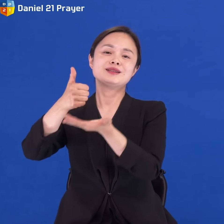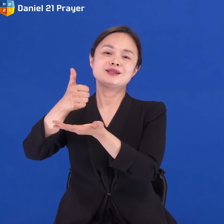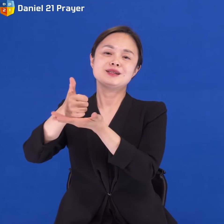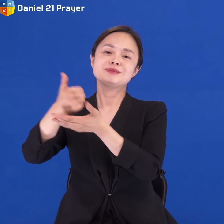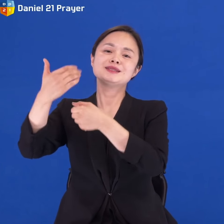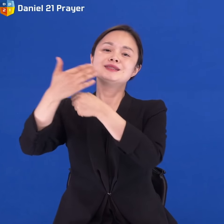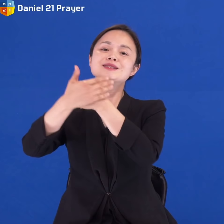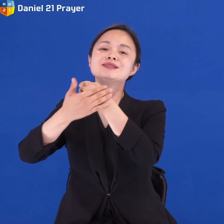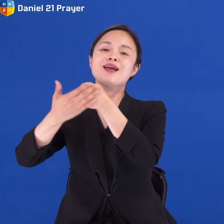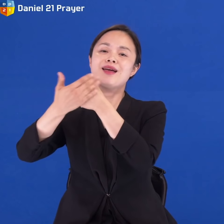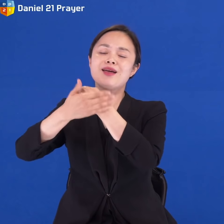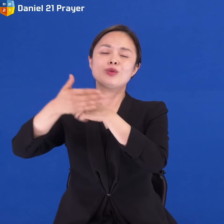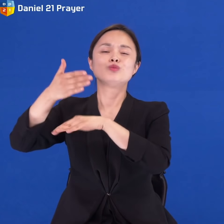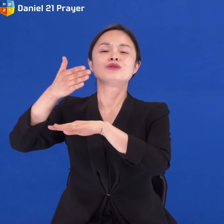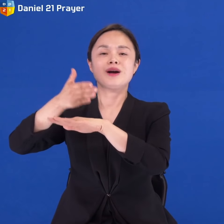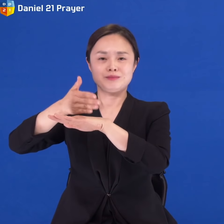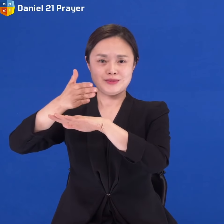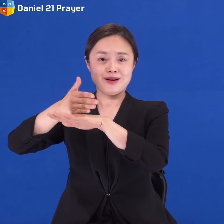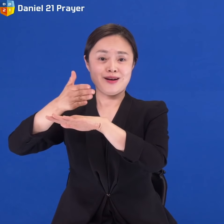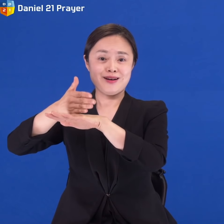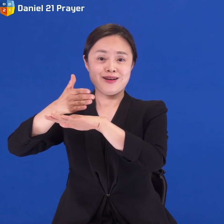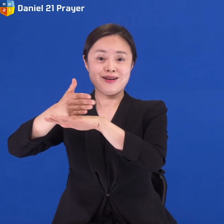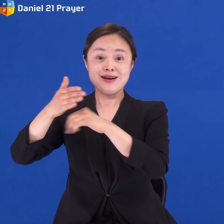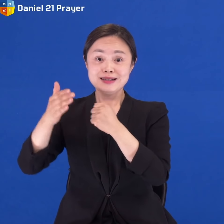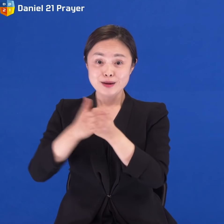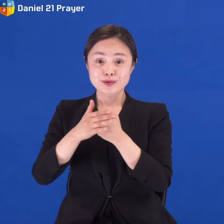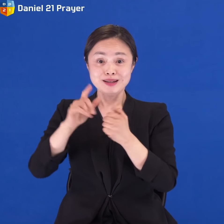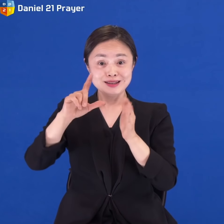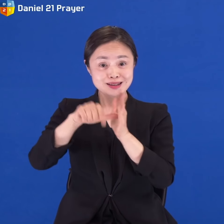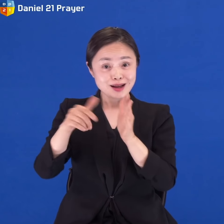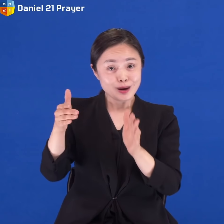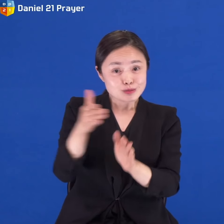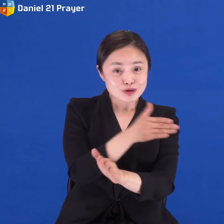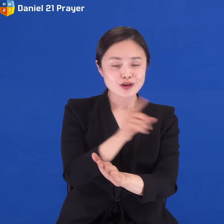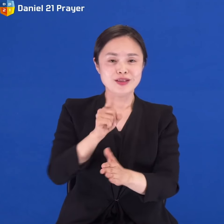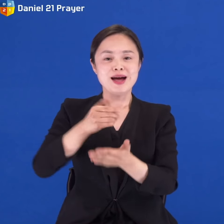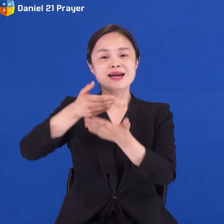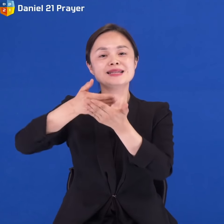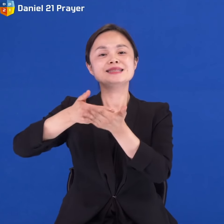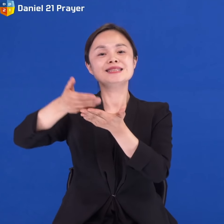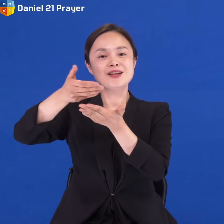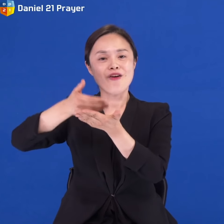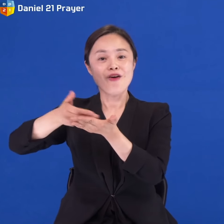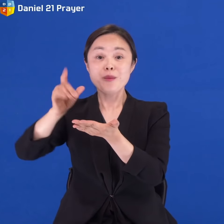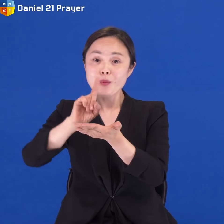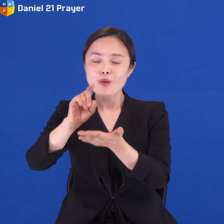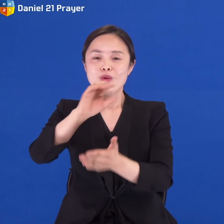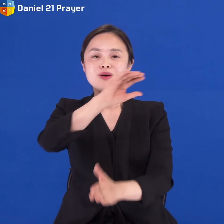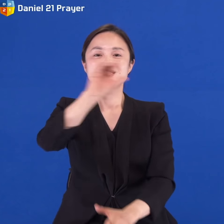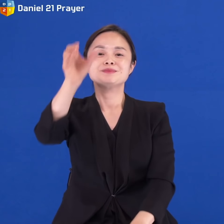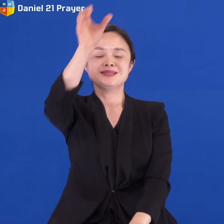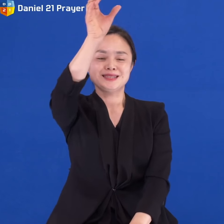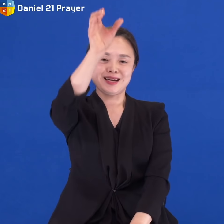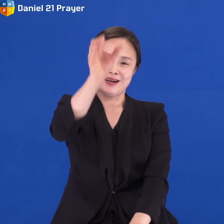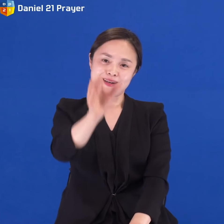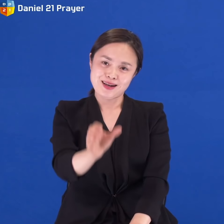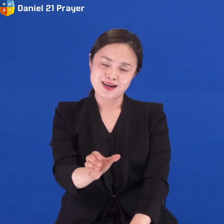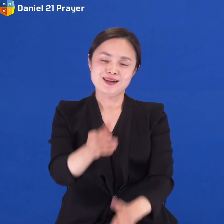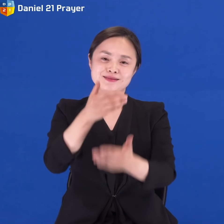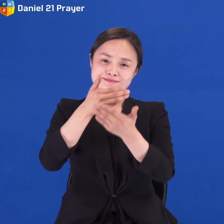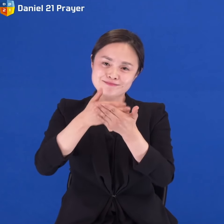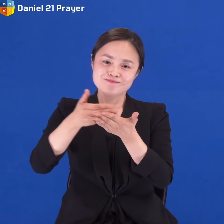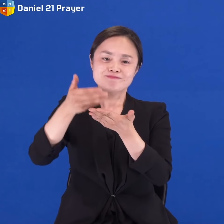감사해서 제가 십자가를 그리기 시작했습니다. 그 전에도 힘들 때면 십자가를 많이